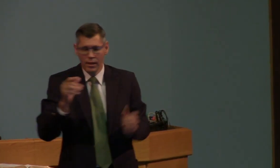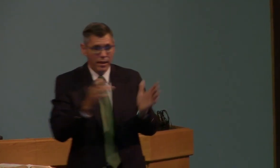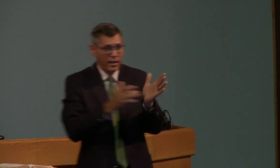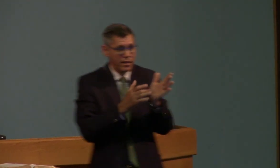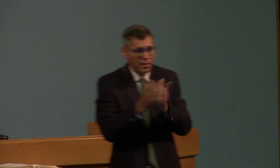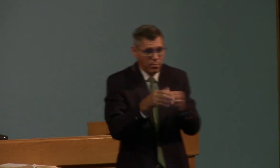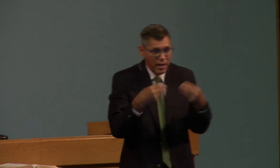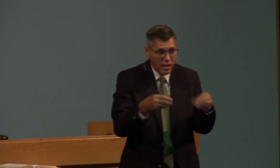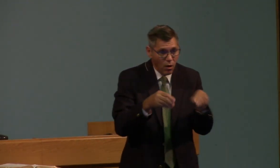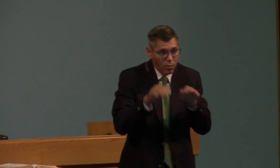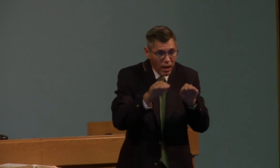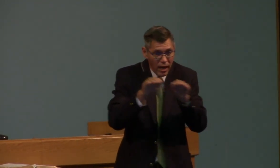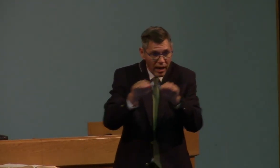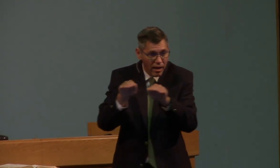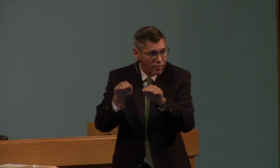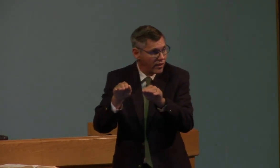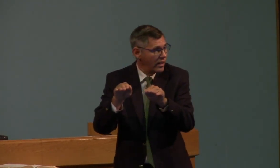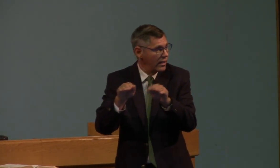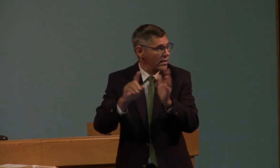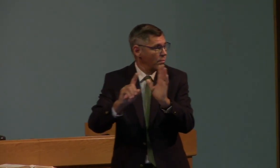Jesus besig om te leer vir die disippels.